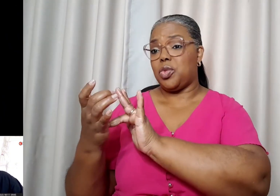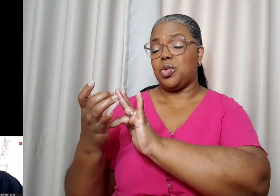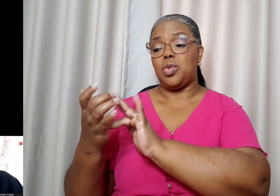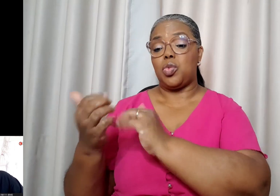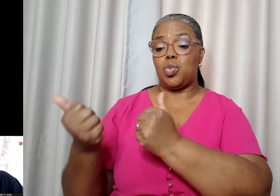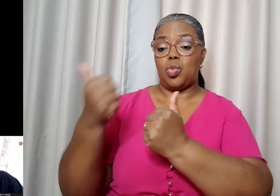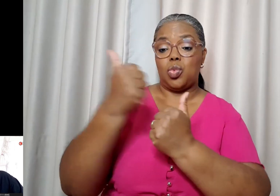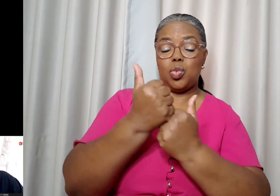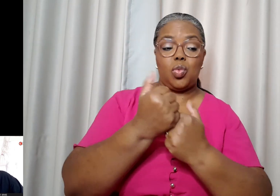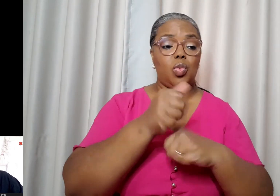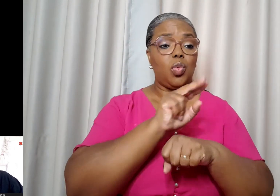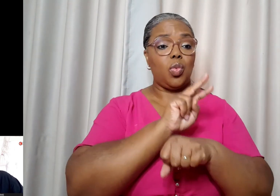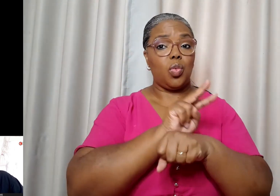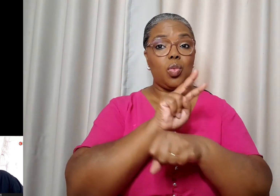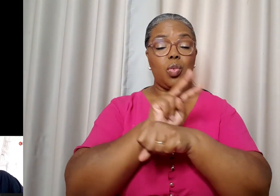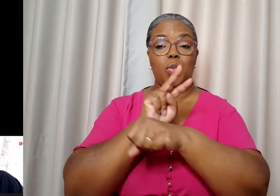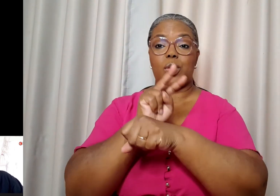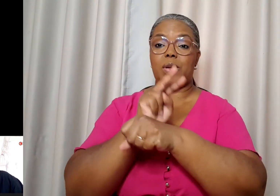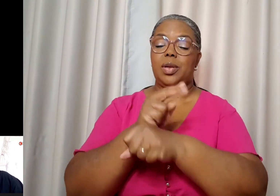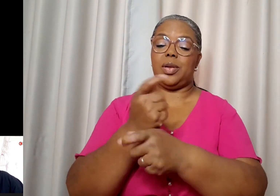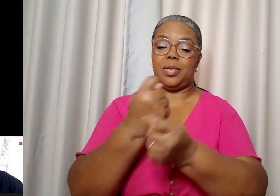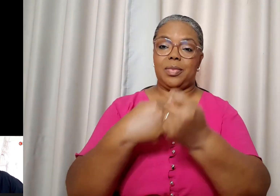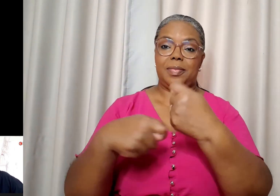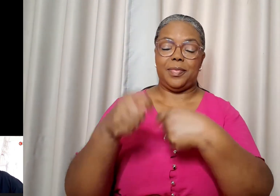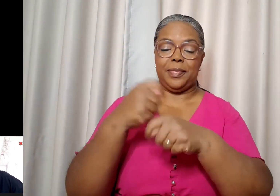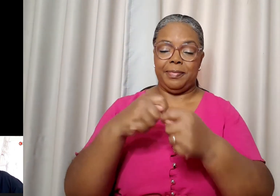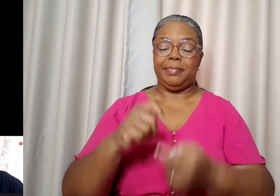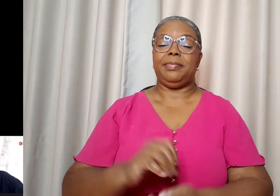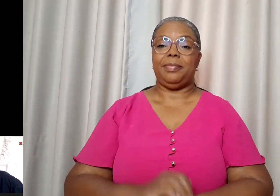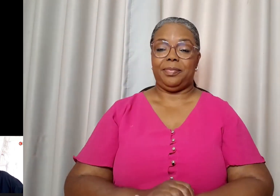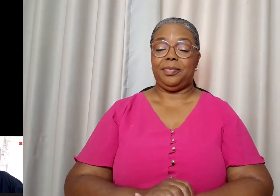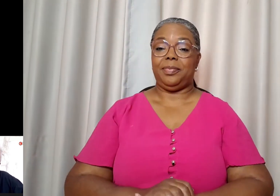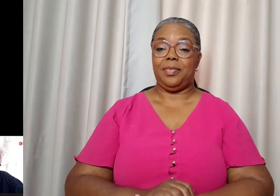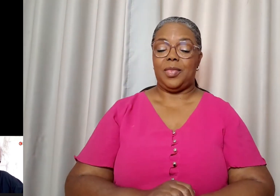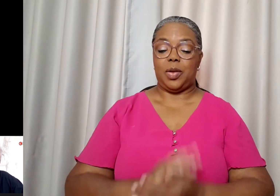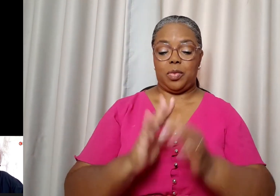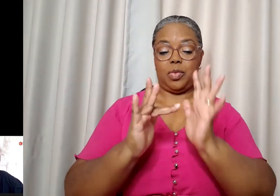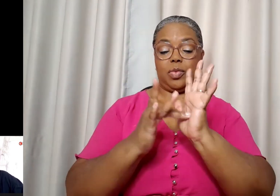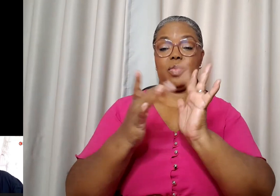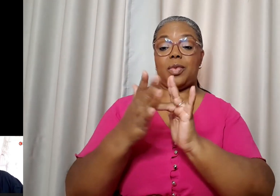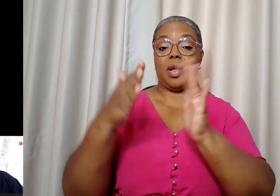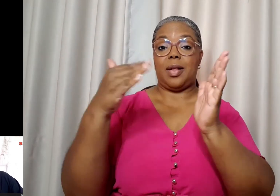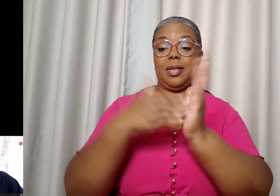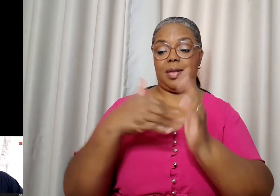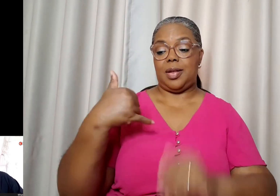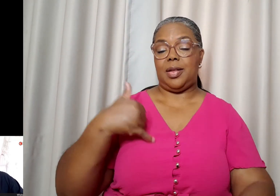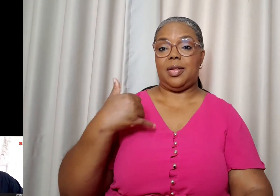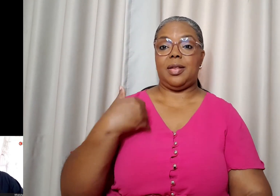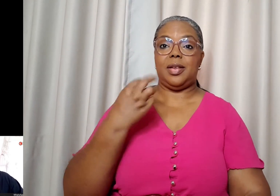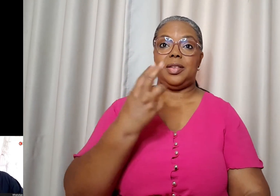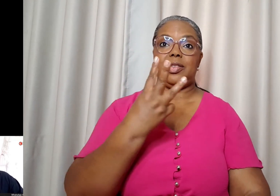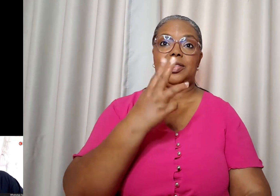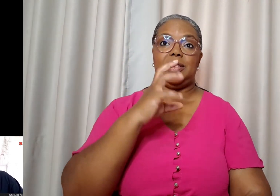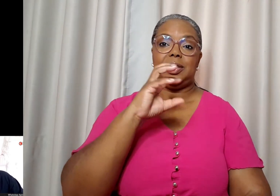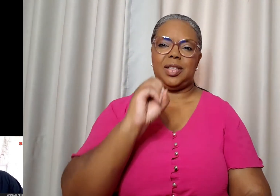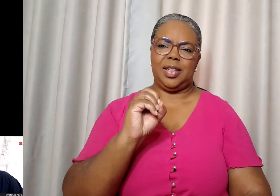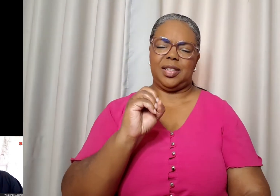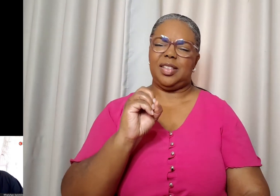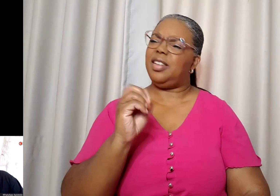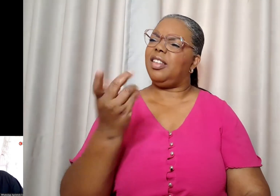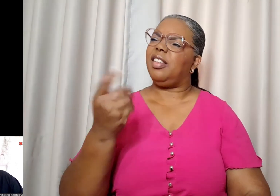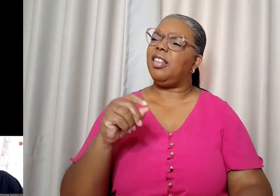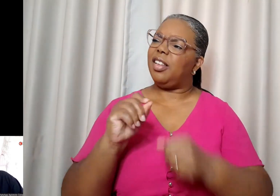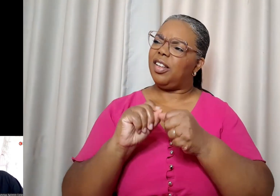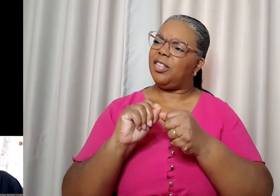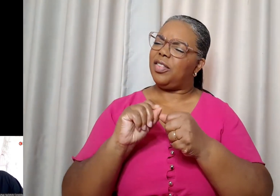os negócios. Então, até os 30 anos, o que fazia Jesus? O que todo judeu